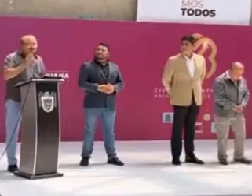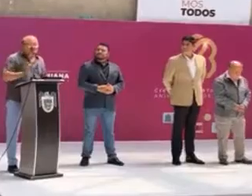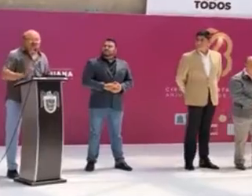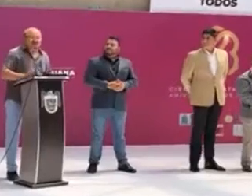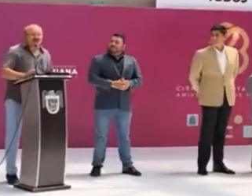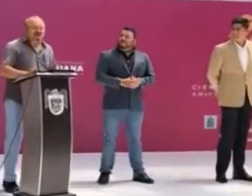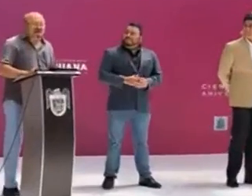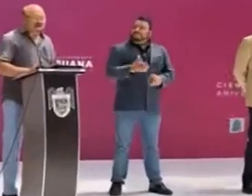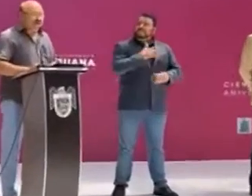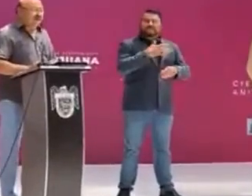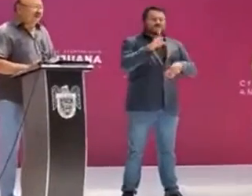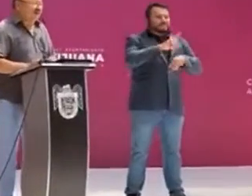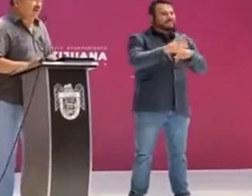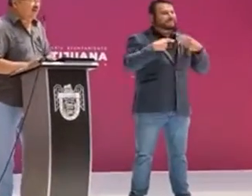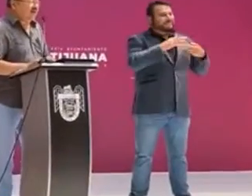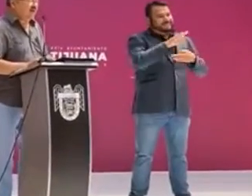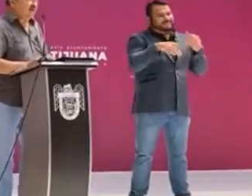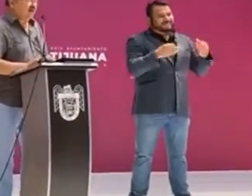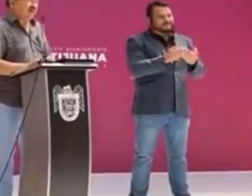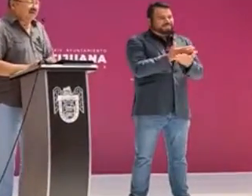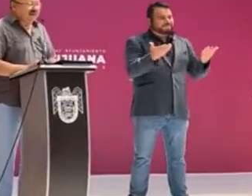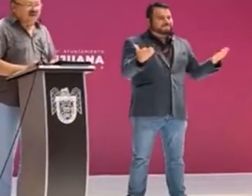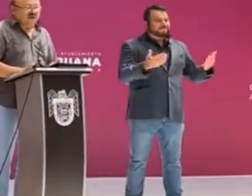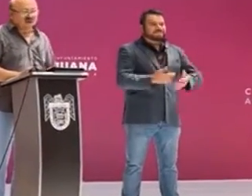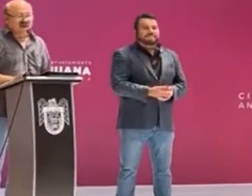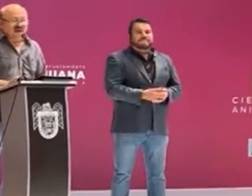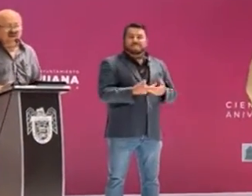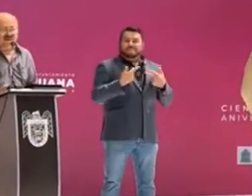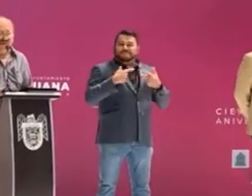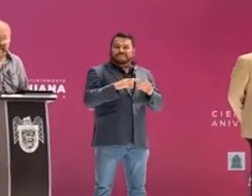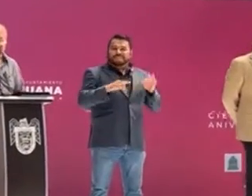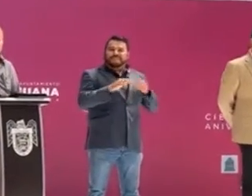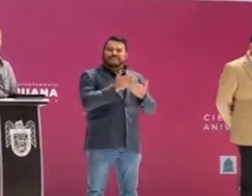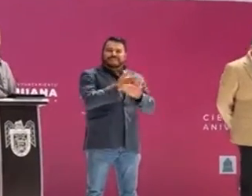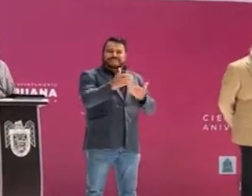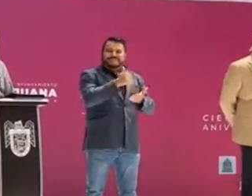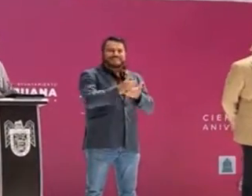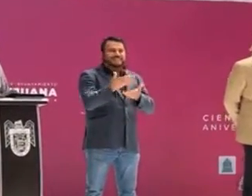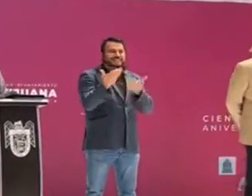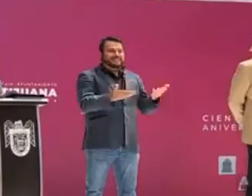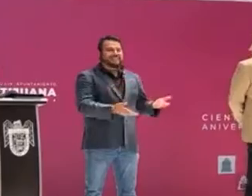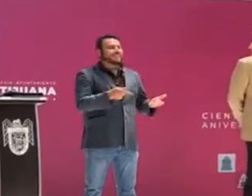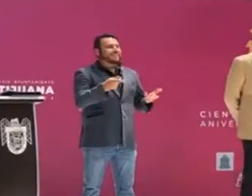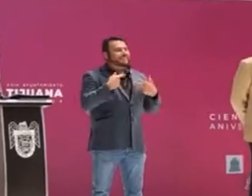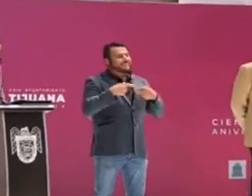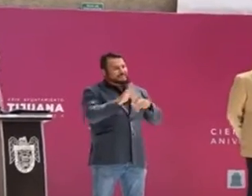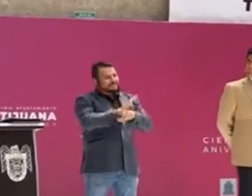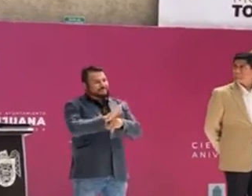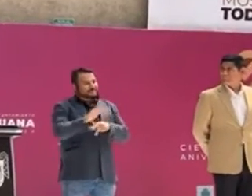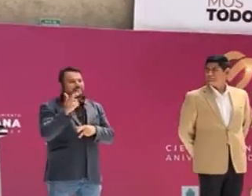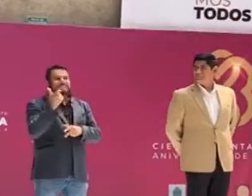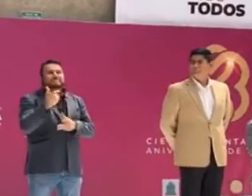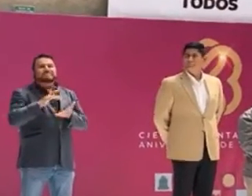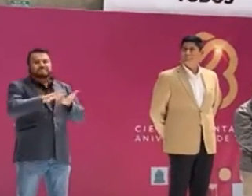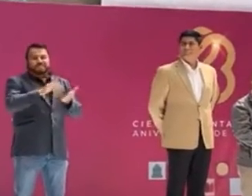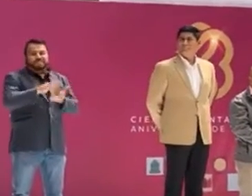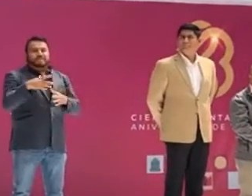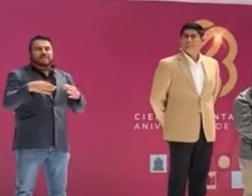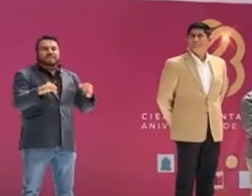Muy buenos días, tengan todos ustedes, distinguidos ciudadanos, beneficiados de los recursos de edificios de fondos